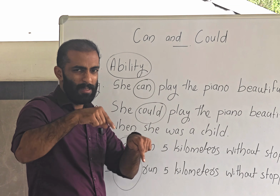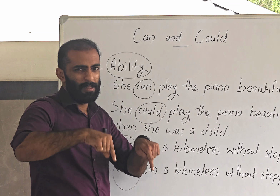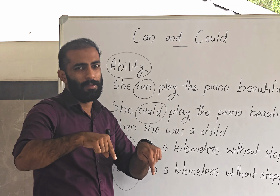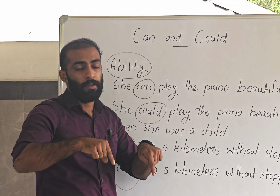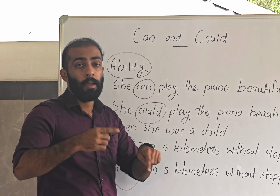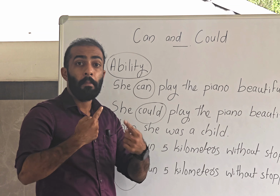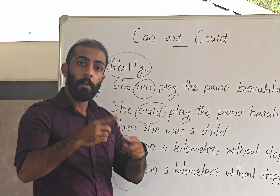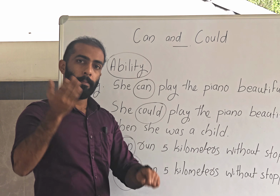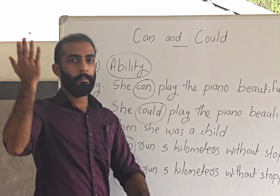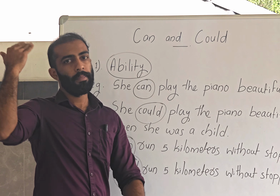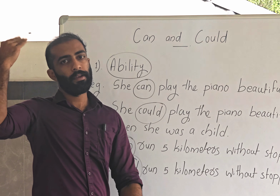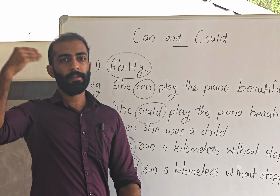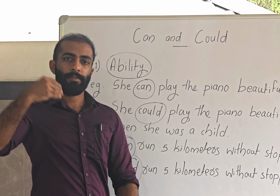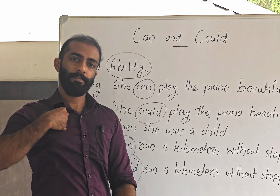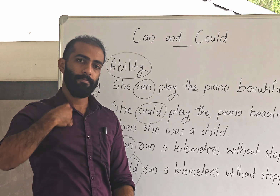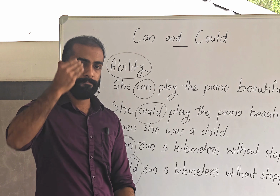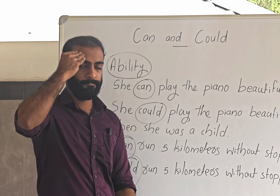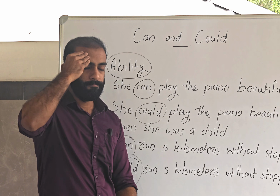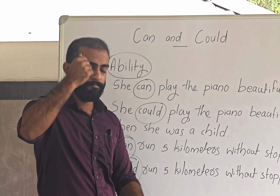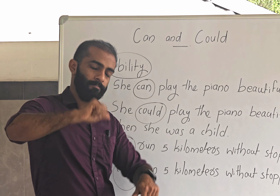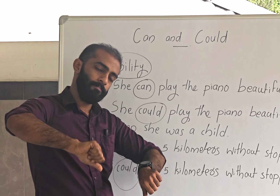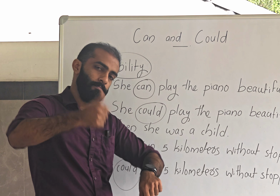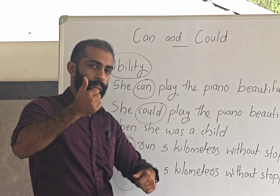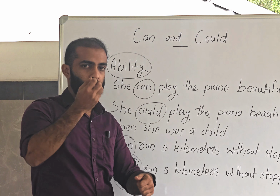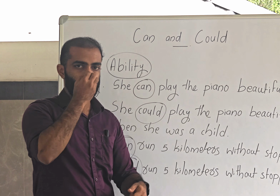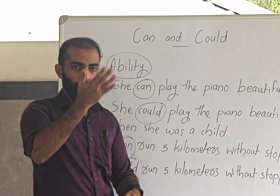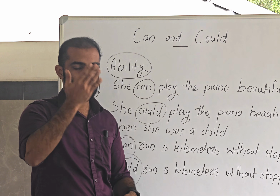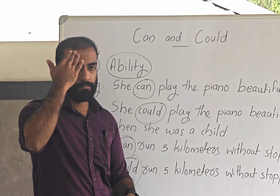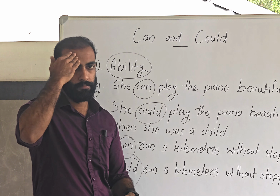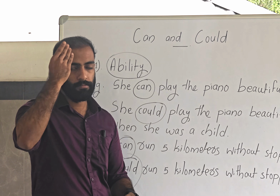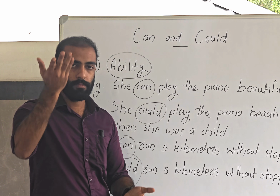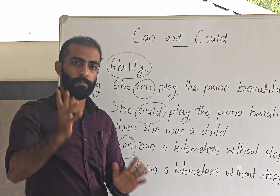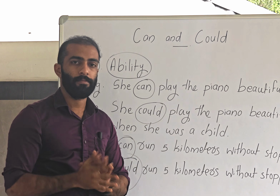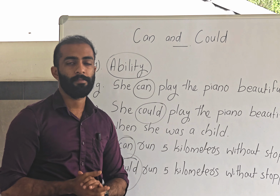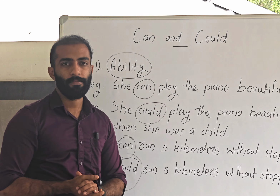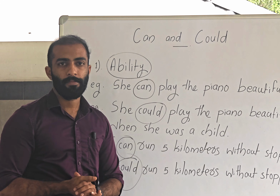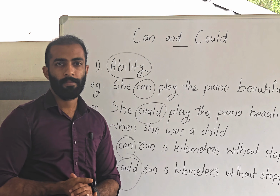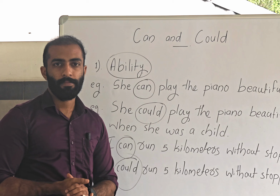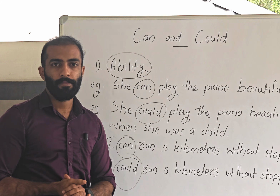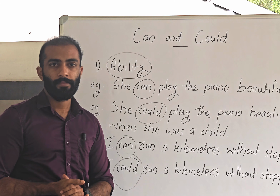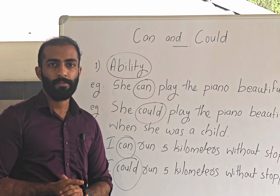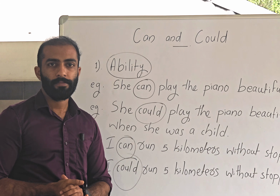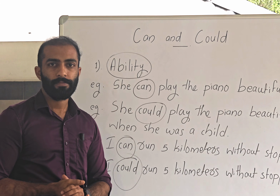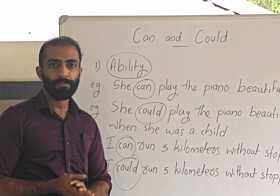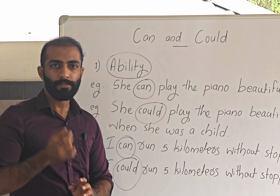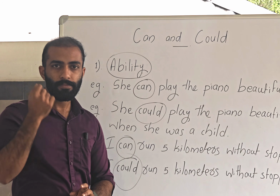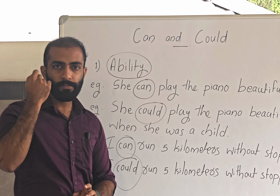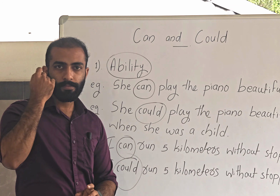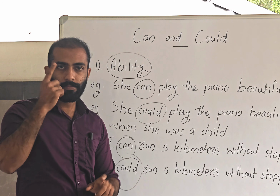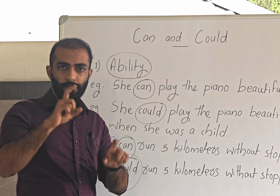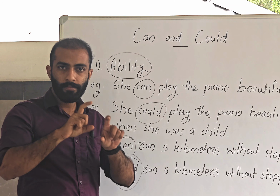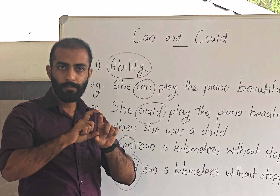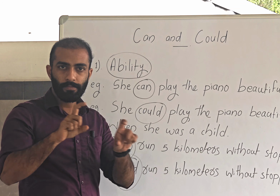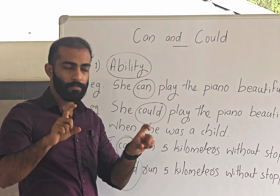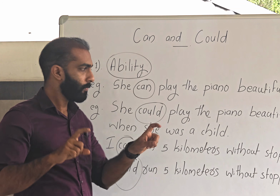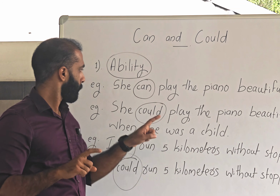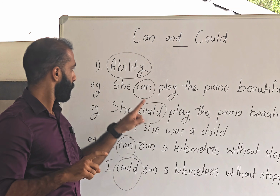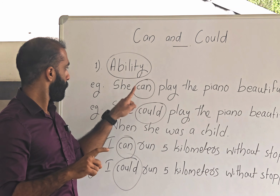പറ്റില്ലായിരിക്കും. അതിന് എനിക്ക് ഉറപ്പ് പറയാൻ പറ്റില്ല. അങ്ങനെയുള്ള സാഹചര്യങ്ങളിലാണ് നമ്മൾ കുഡ് യൂസ് ചെയ്യുന്നത്.